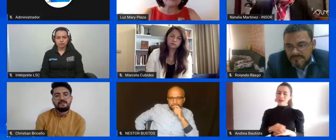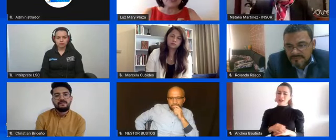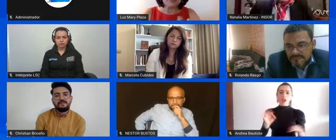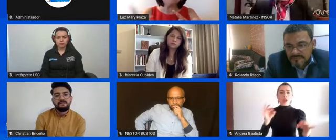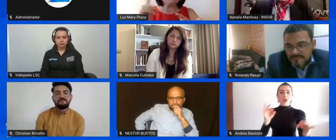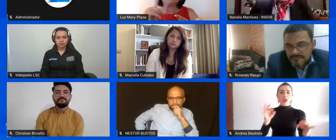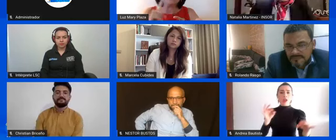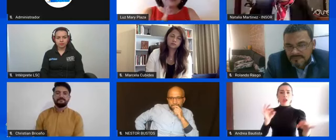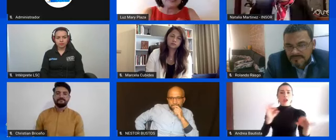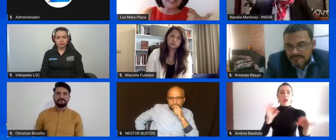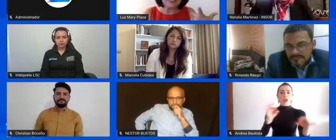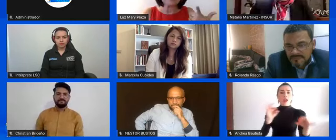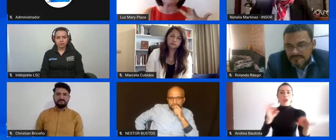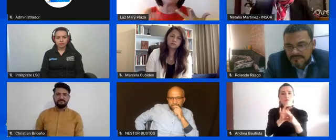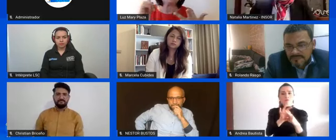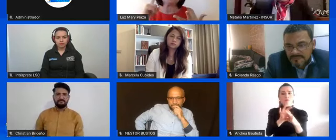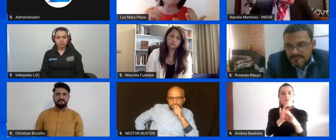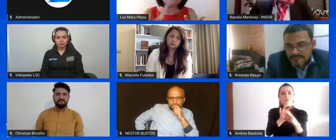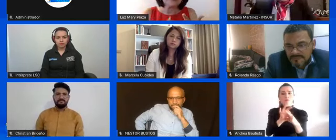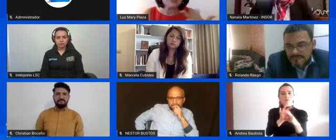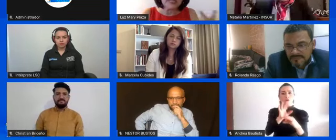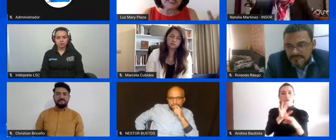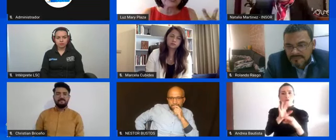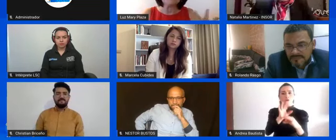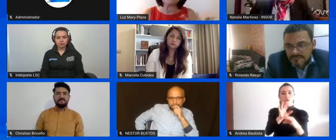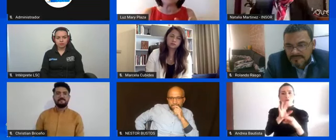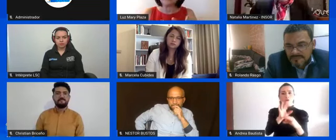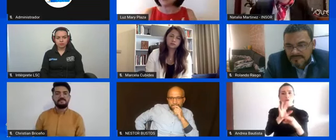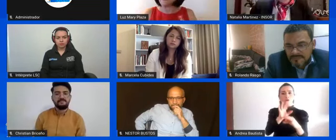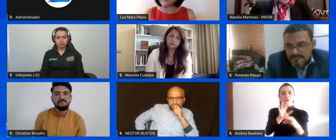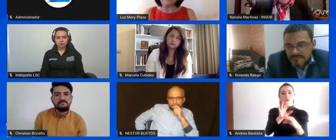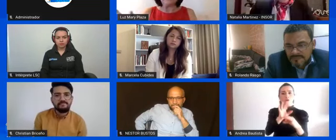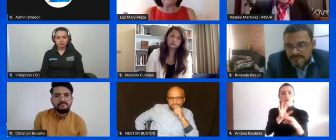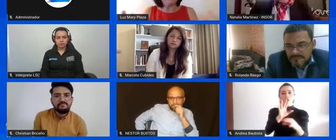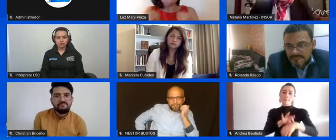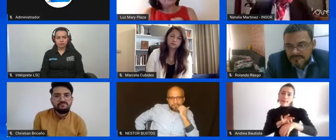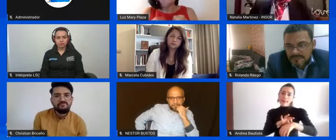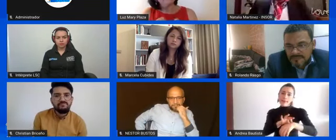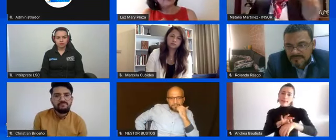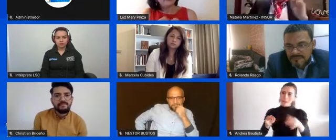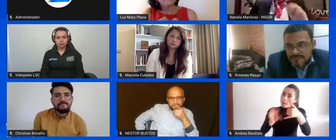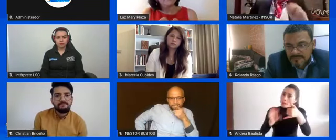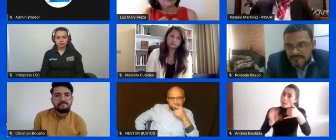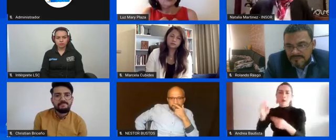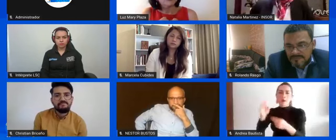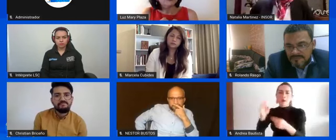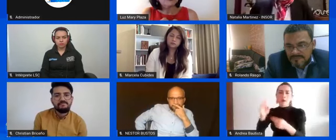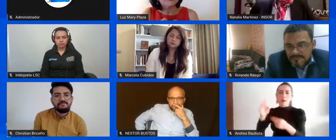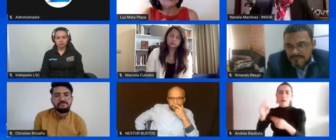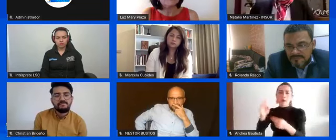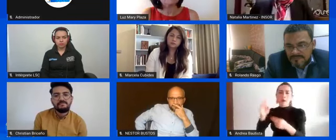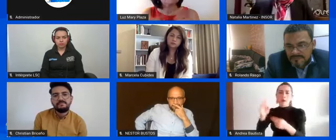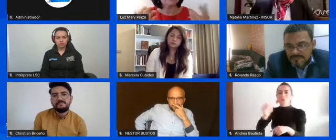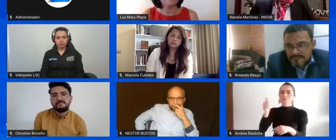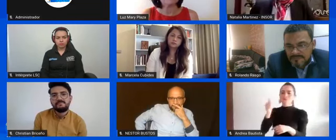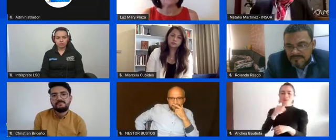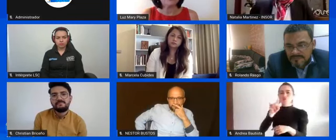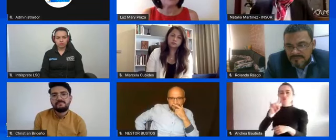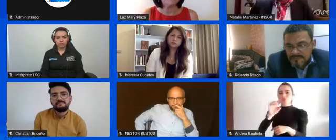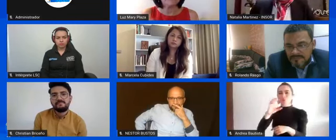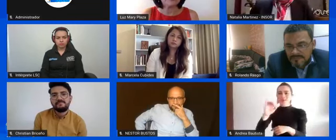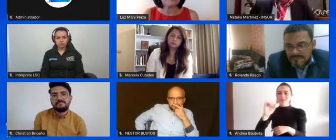Cristina Bartón, de Suecia, Carlos Escliar, de Venezuela, Alejandro Oviedo, y los trajimos para nosotros,